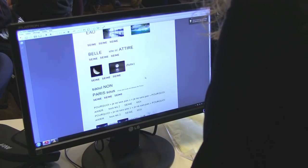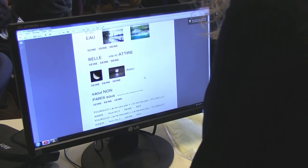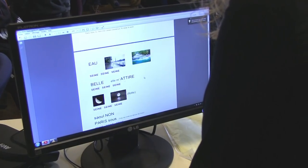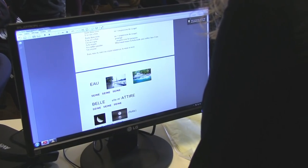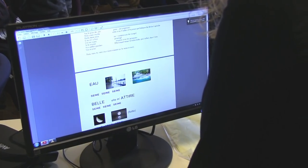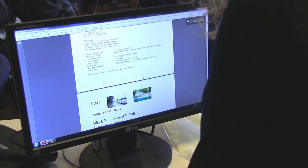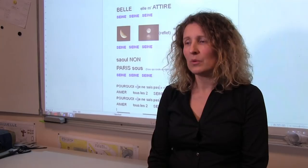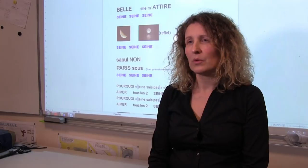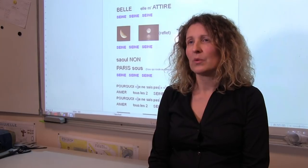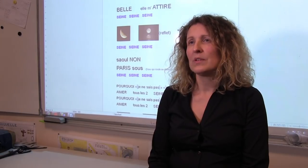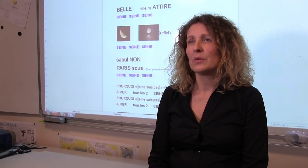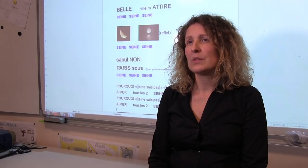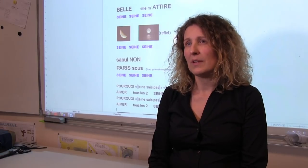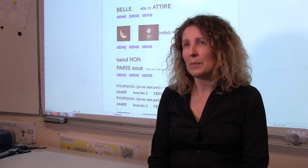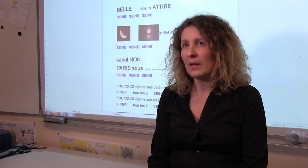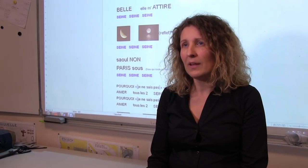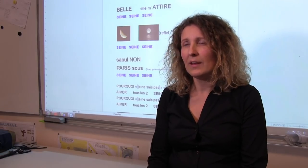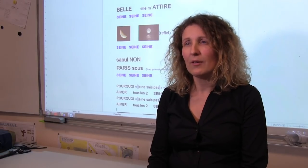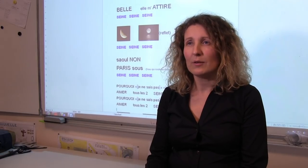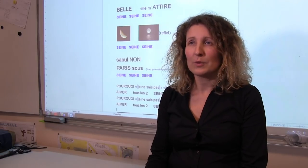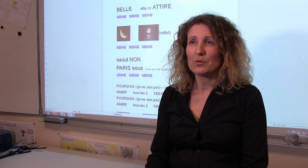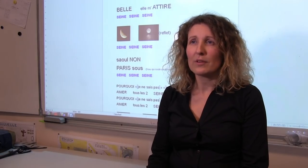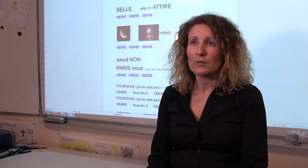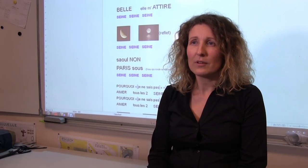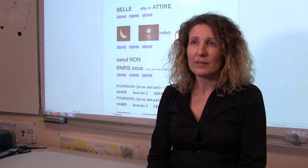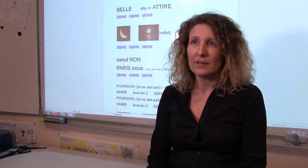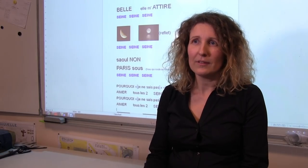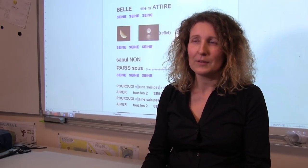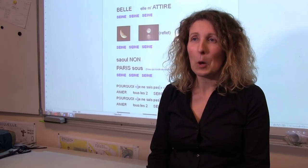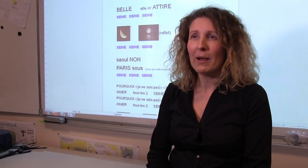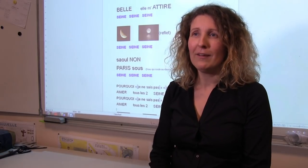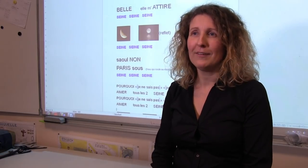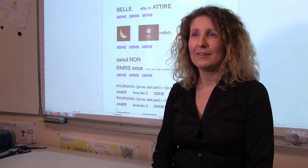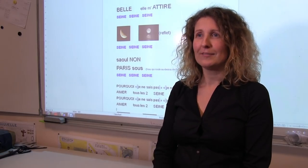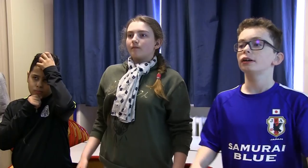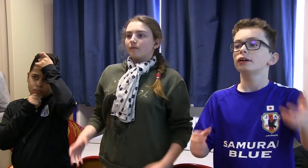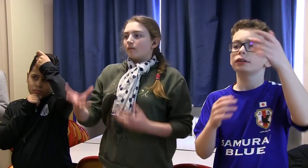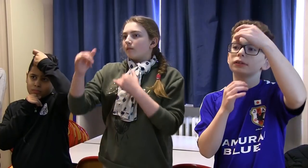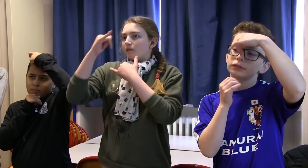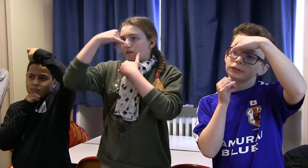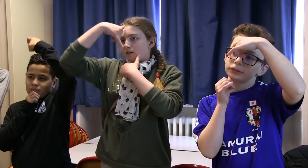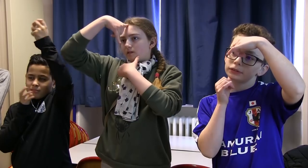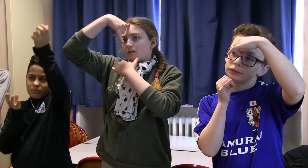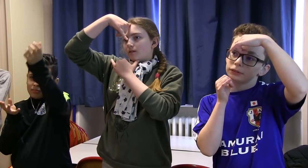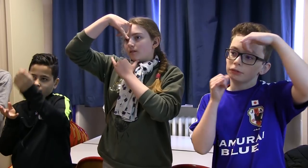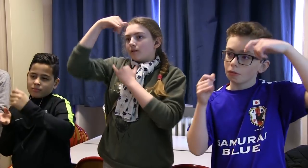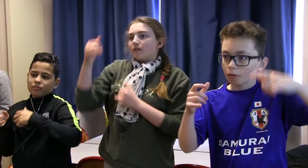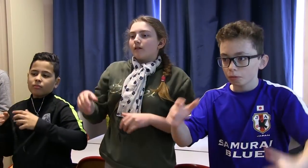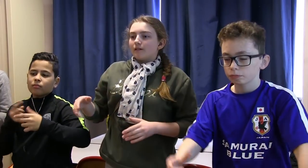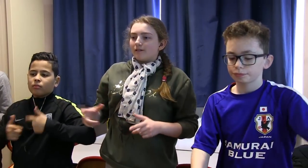On a le devoir, nous, en tant qu'enseignants, de s'adapter, et je trouve ça tout à fait normal. Les enfants sourds sont également accompagnés